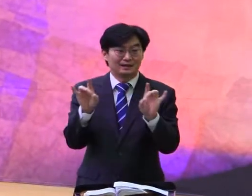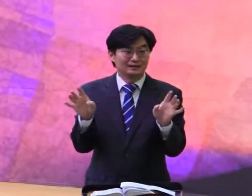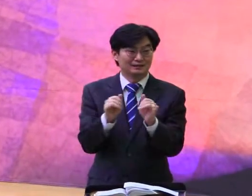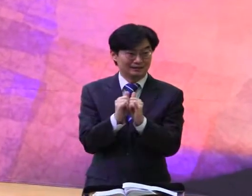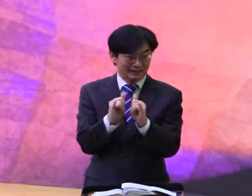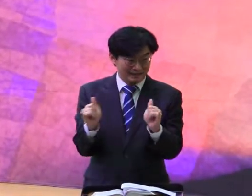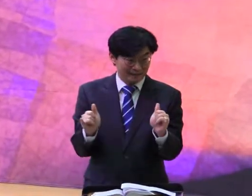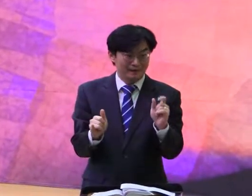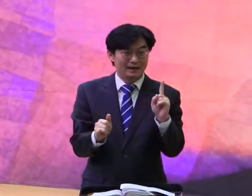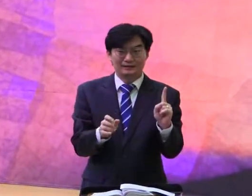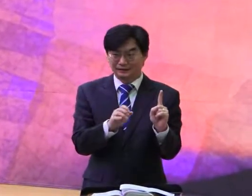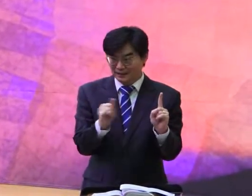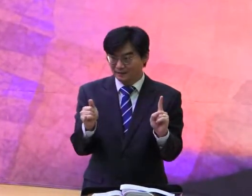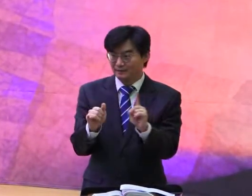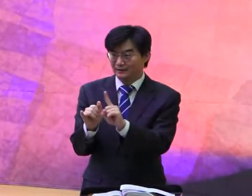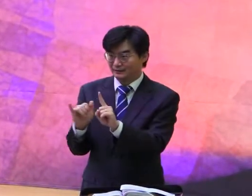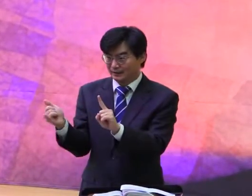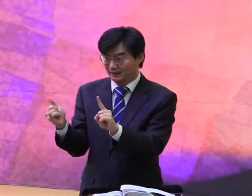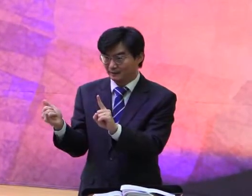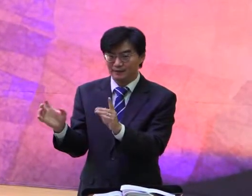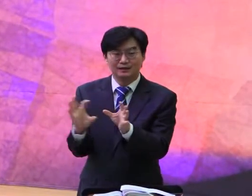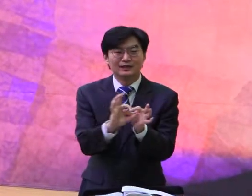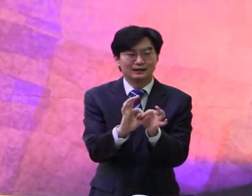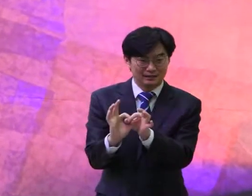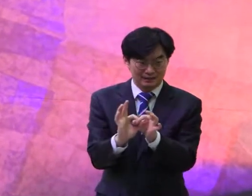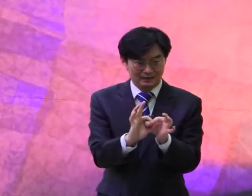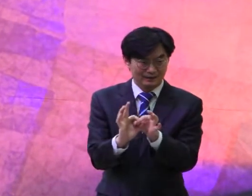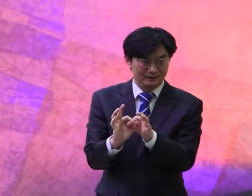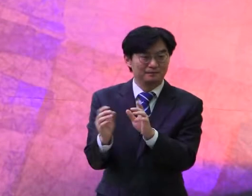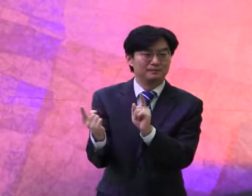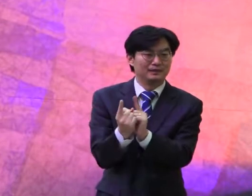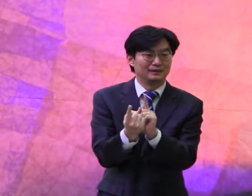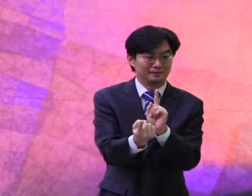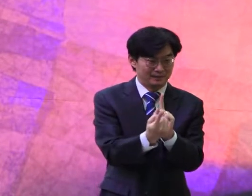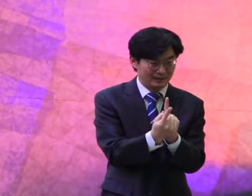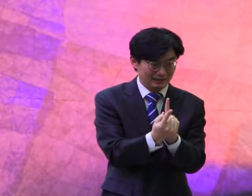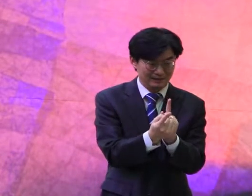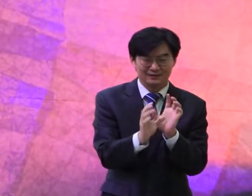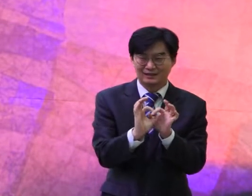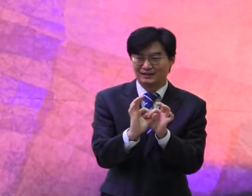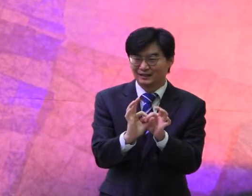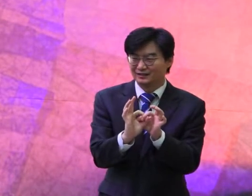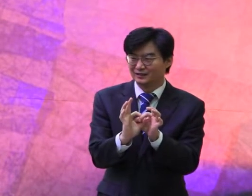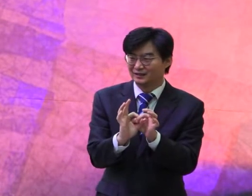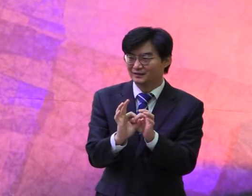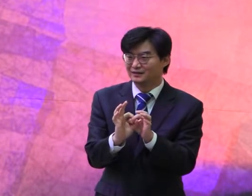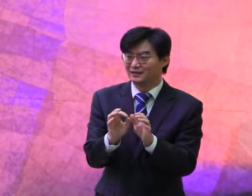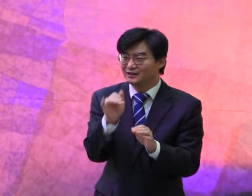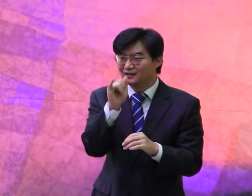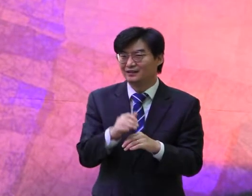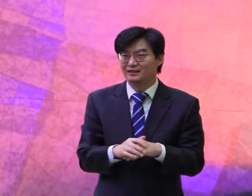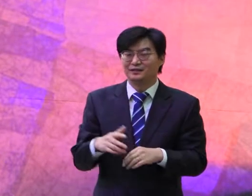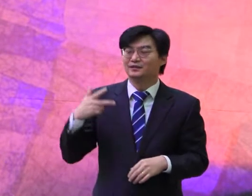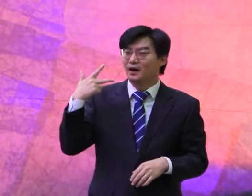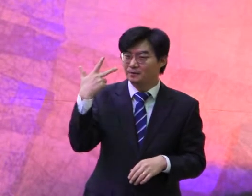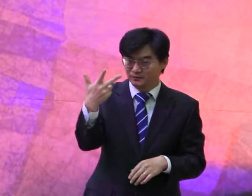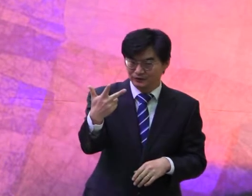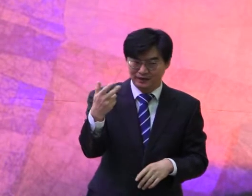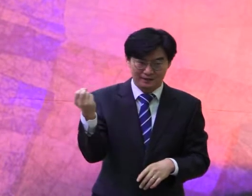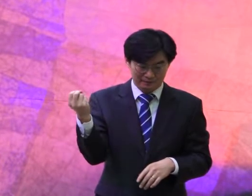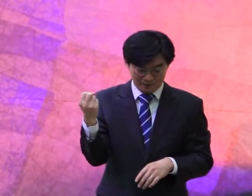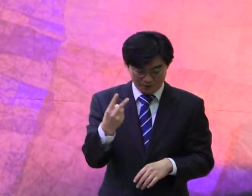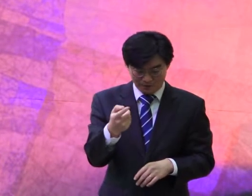동안 다음 세대에서 여러분 기도해 주셔서 감사하고요. 다음 주일에 이 다음 세대 기도 후원 결혼식을 또